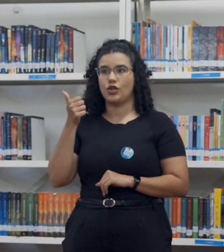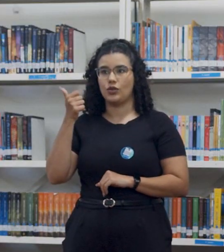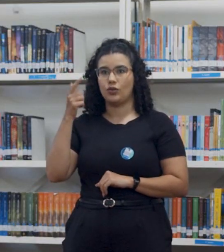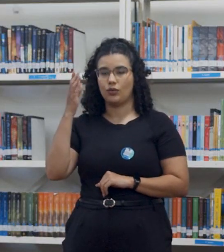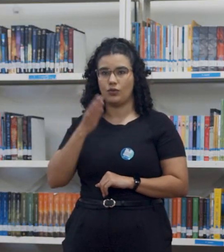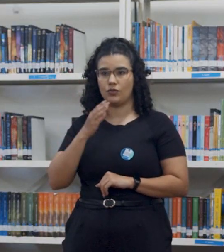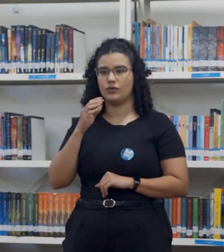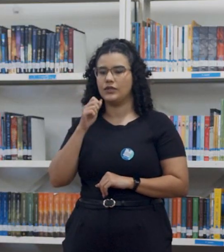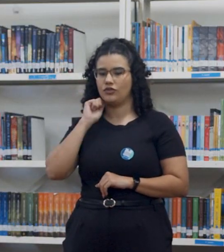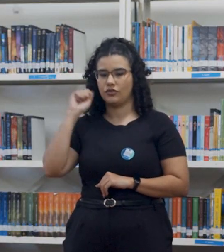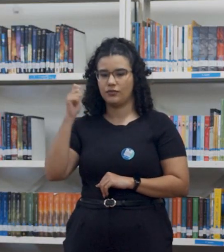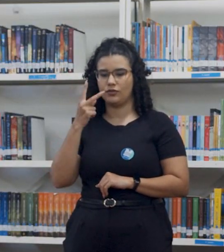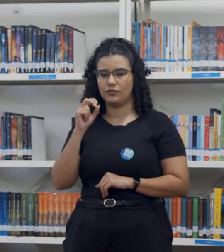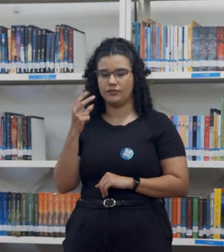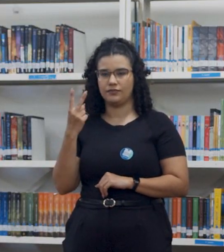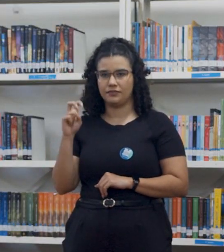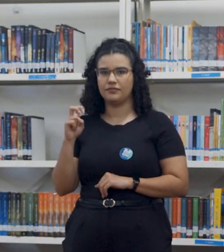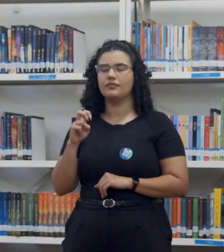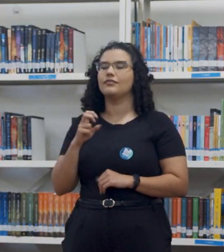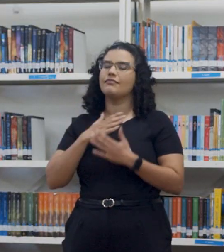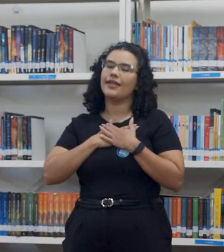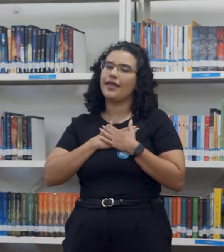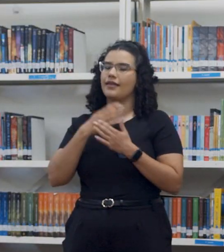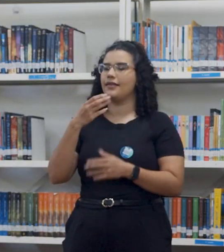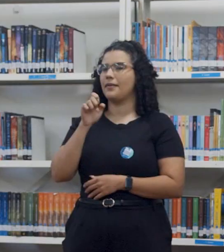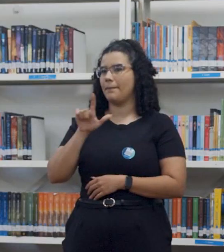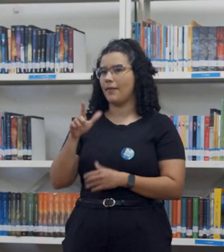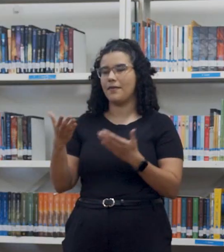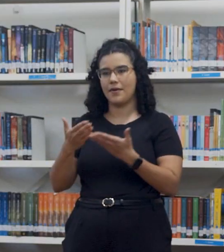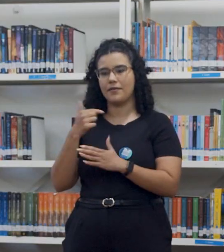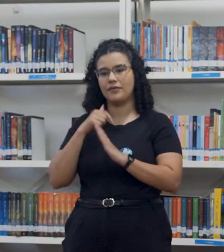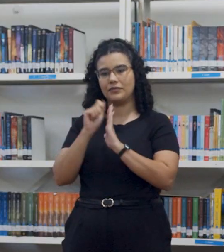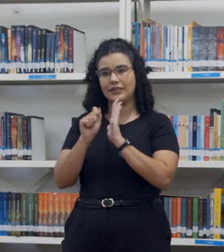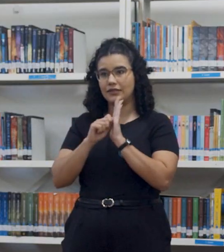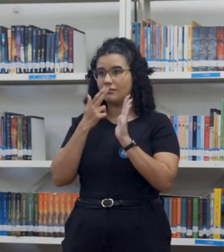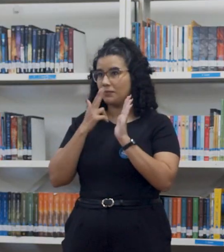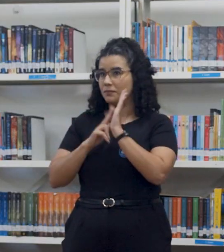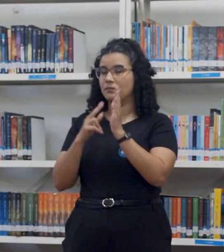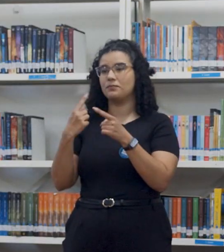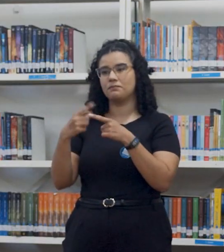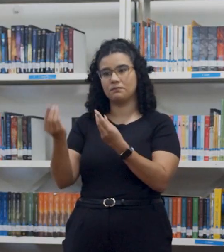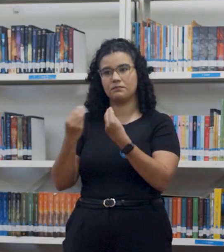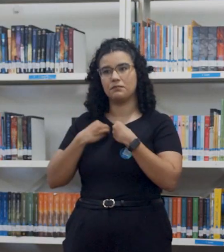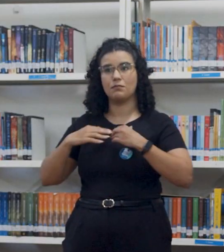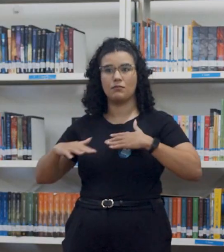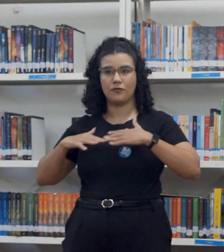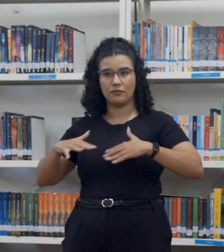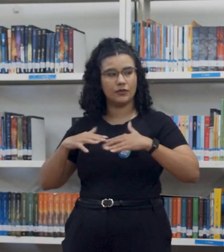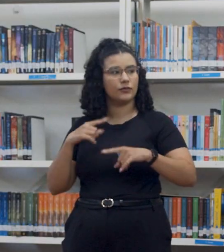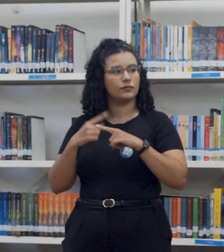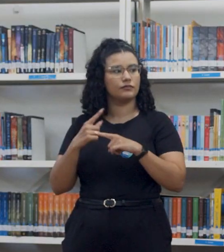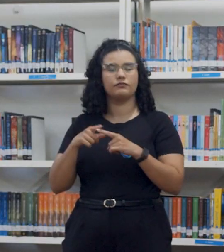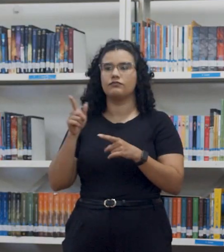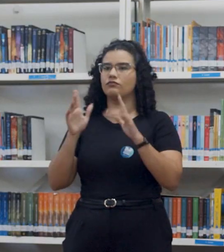12/4/2025. Ela usa jaqueta jeans e saia vermelha. Querida Mel, escreva essa carta, pois você me movimenta. Depois de ouvir tudo